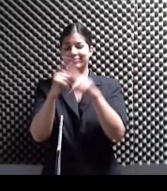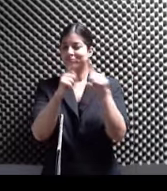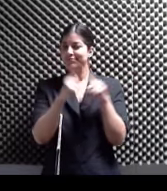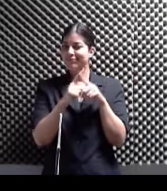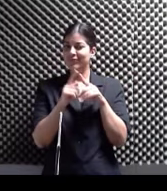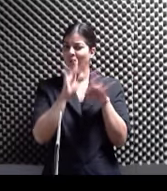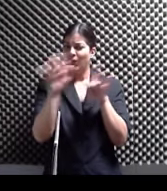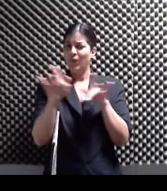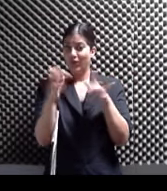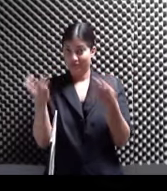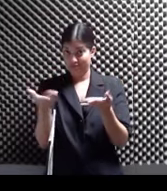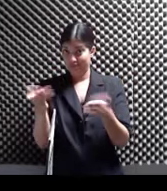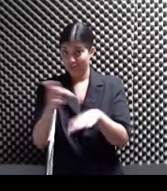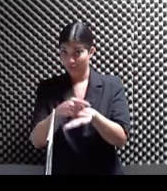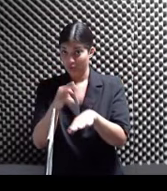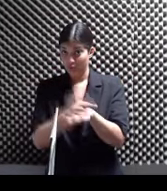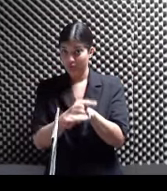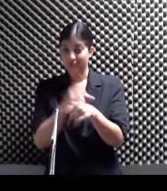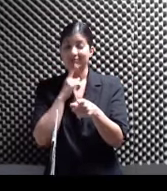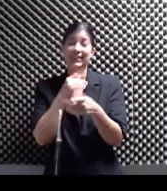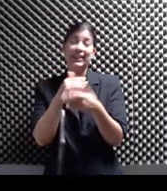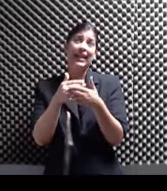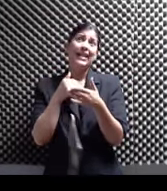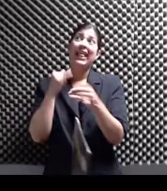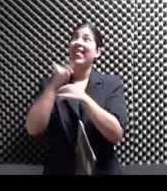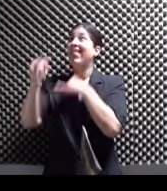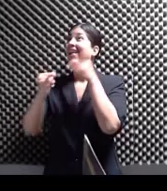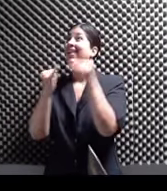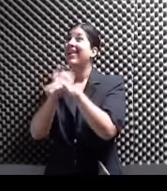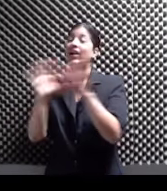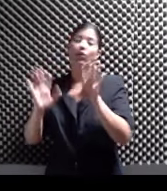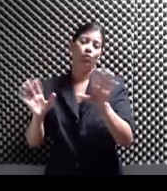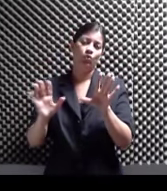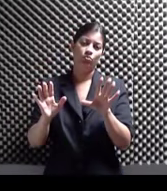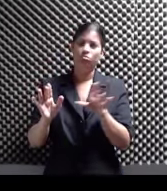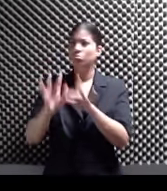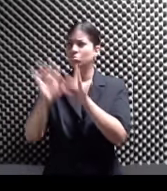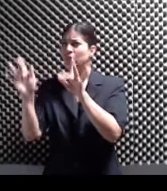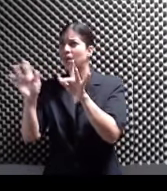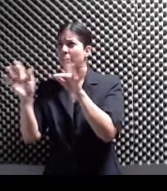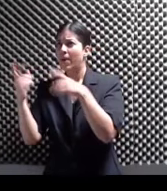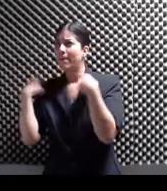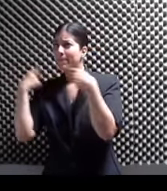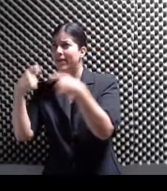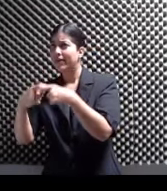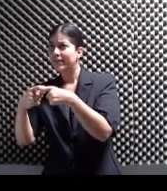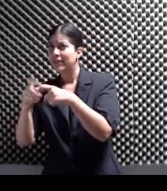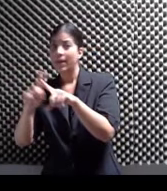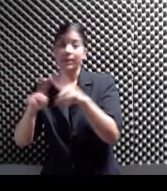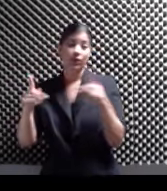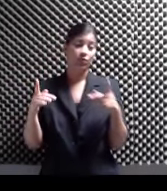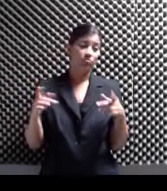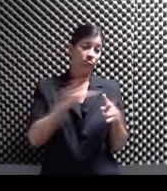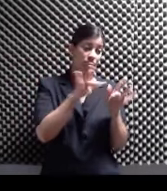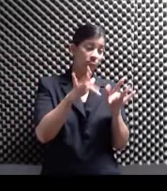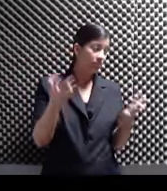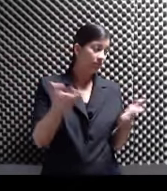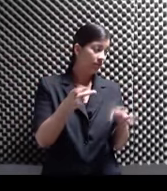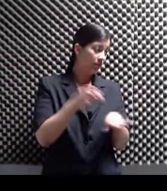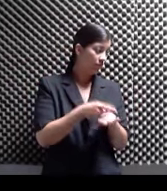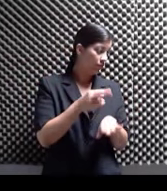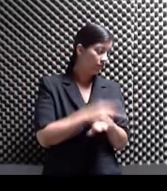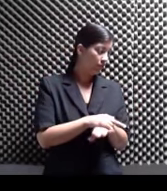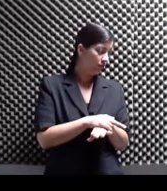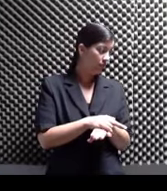Rico en los tiempos en que la globalización no existía. Ella grababa en España para el sello Hispavox y en Puerto Rico